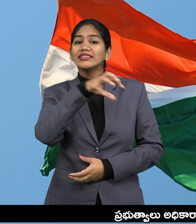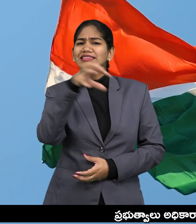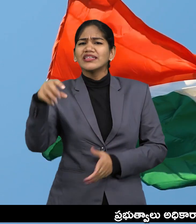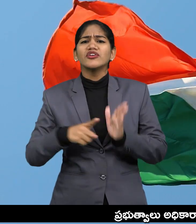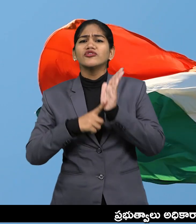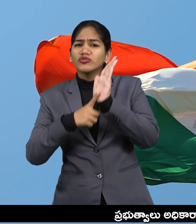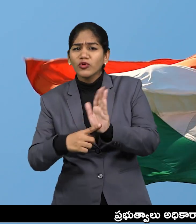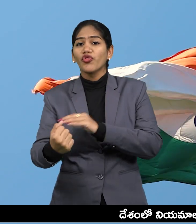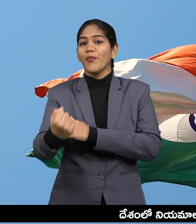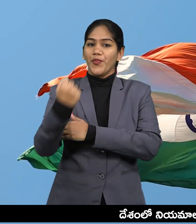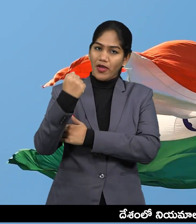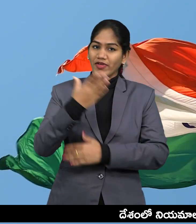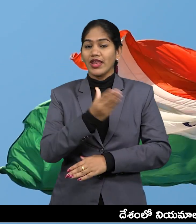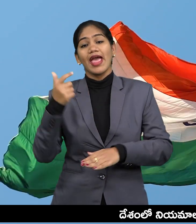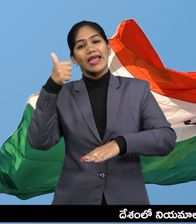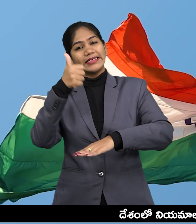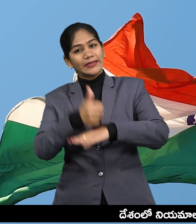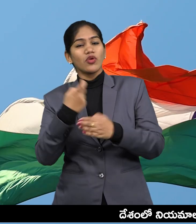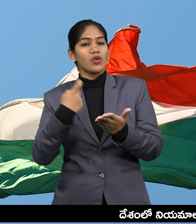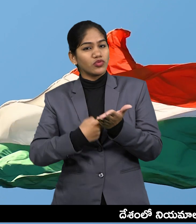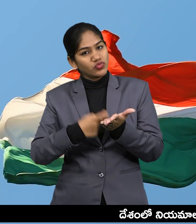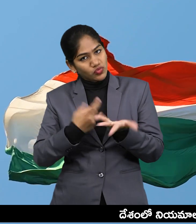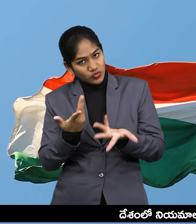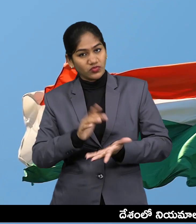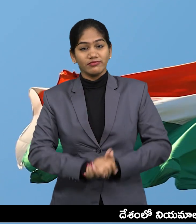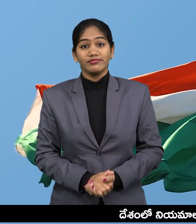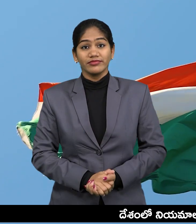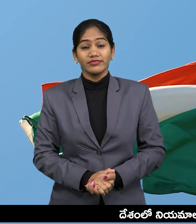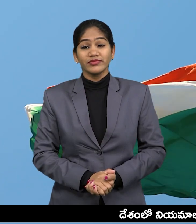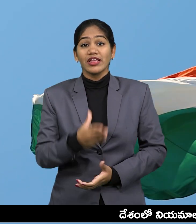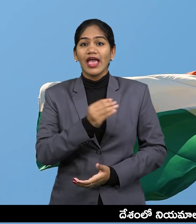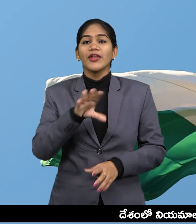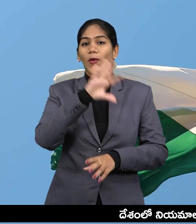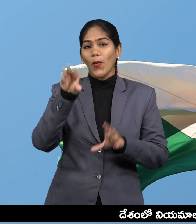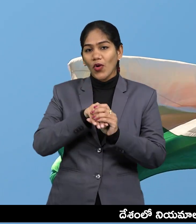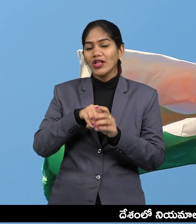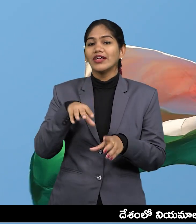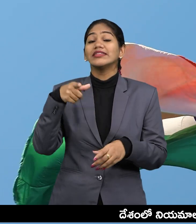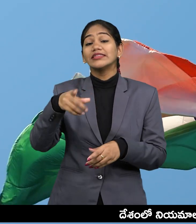దేశంలోని నియమాలు మరియు నిబంధనలను అమలు చేస్తాయి.